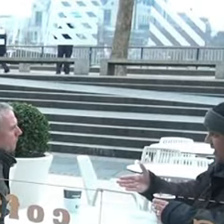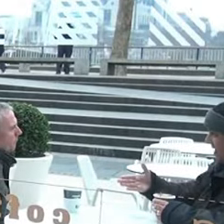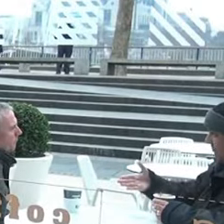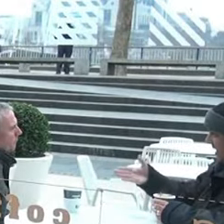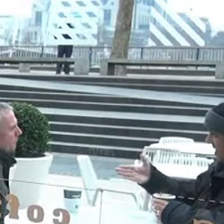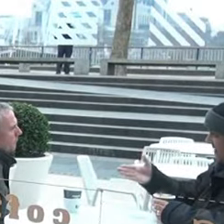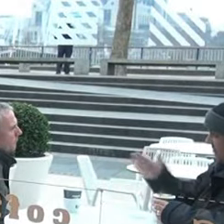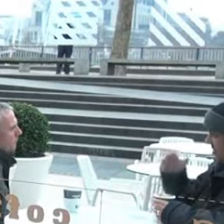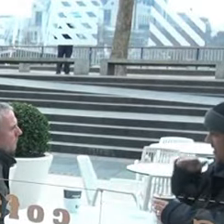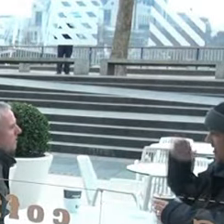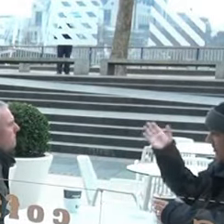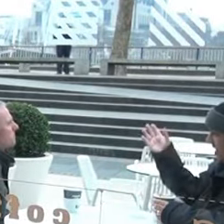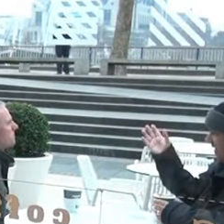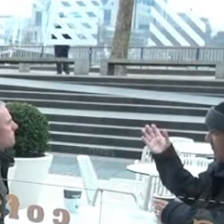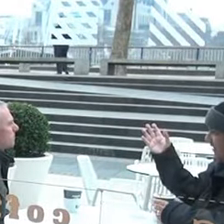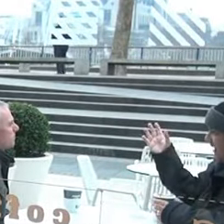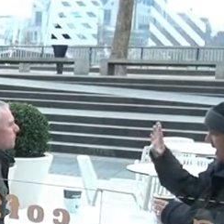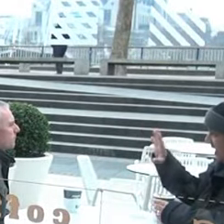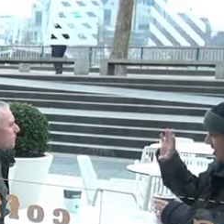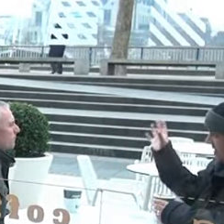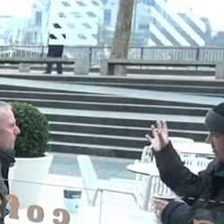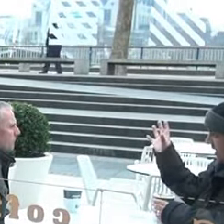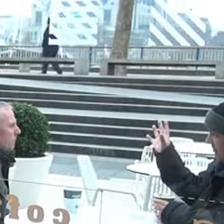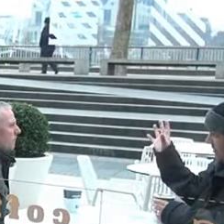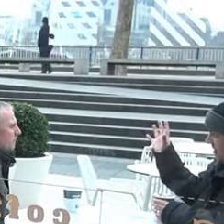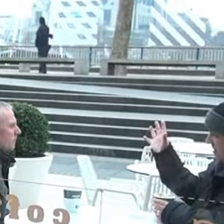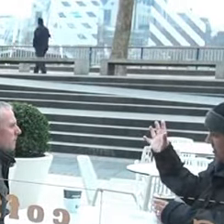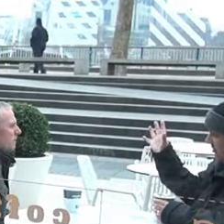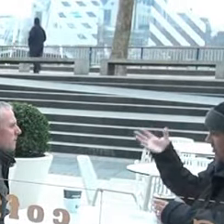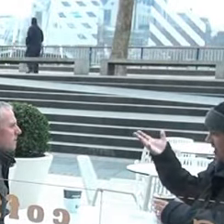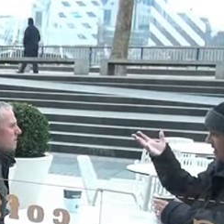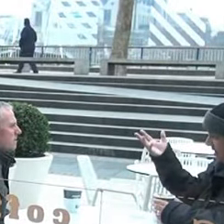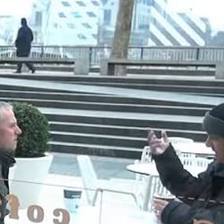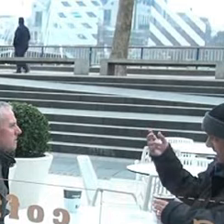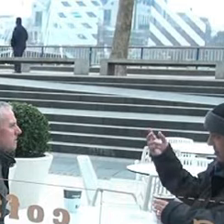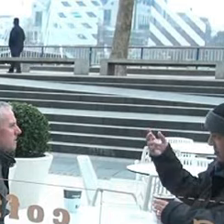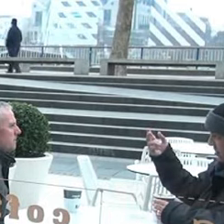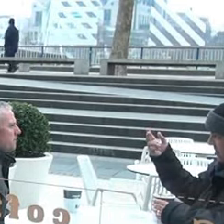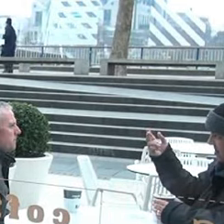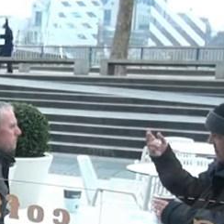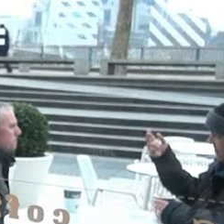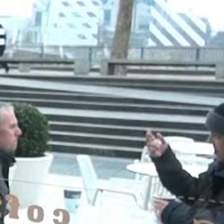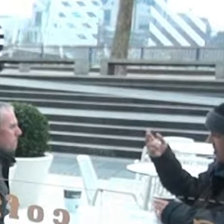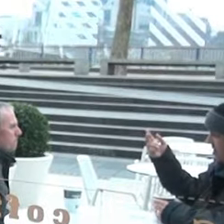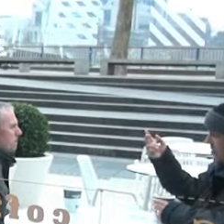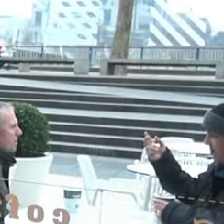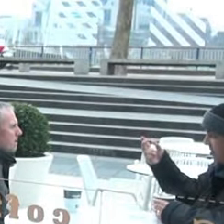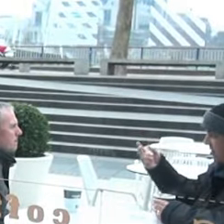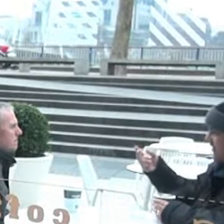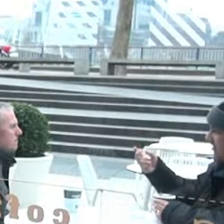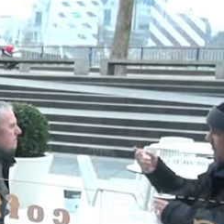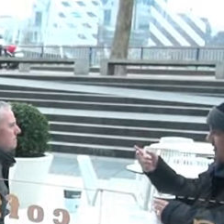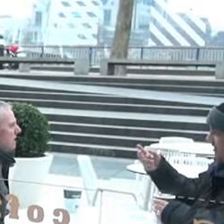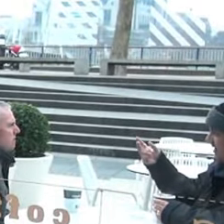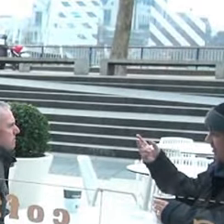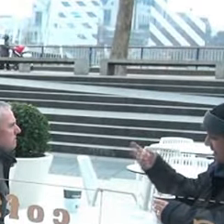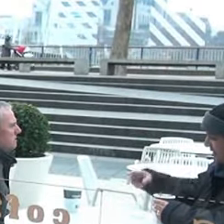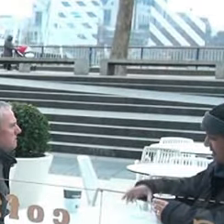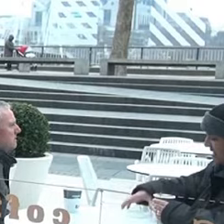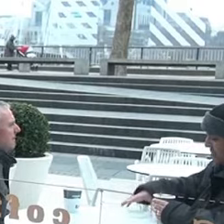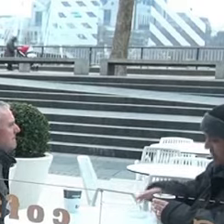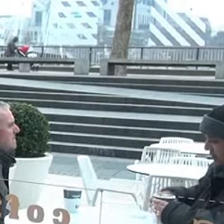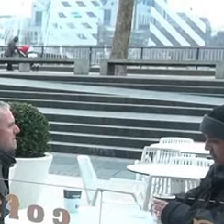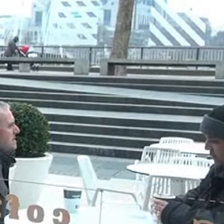treinamentos, principalmente a decisão que você toma em pagar o preço por aquilo que você quer. Então, particularmente, eu não